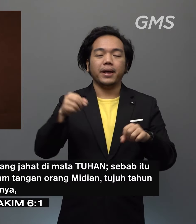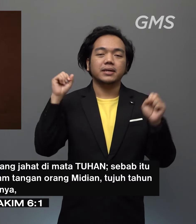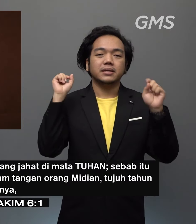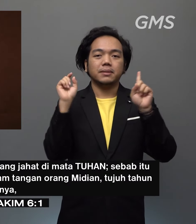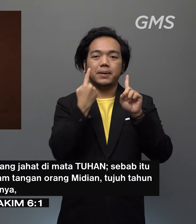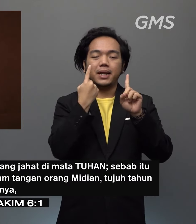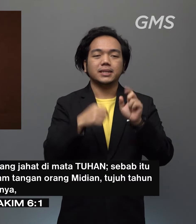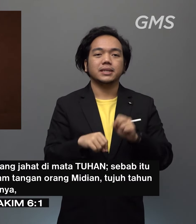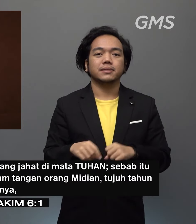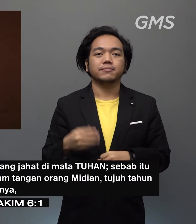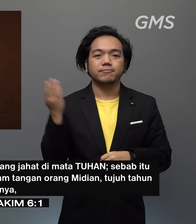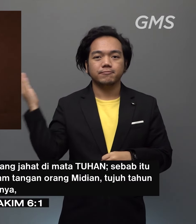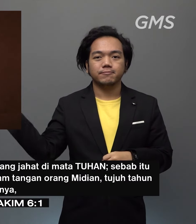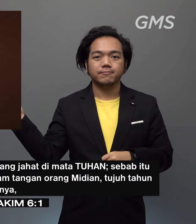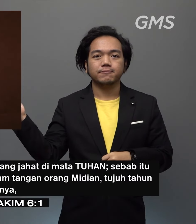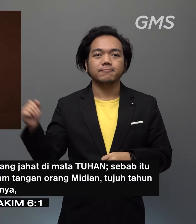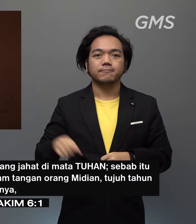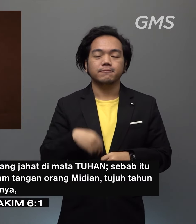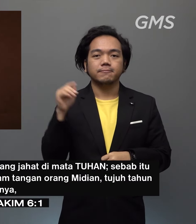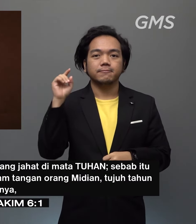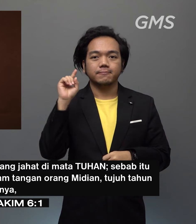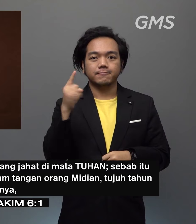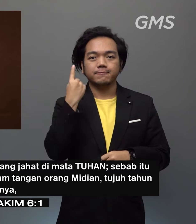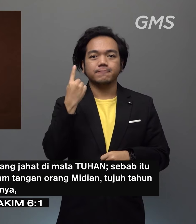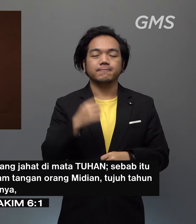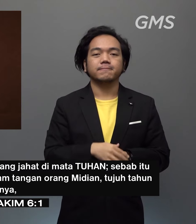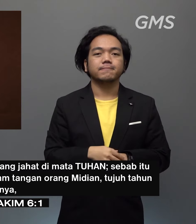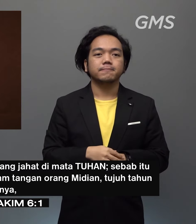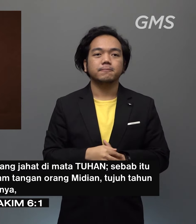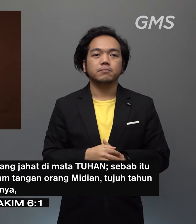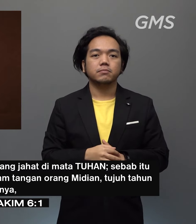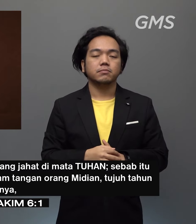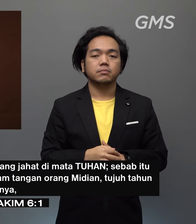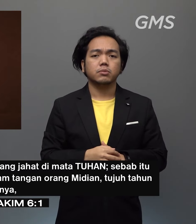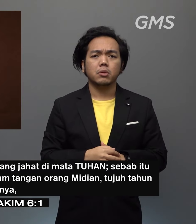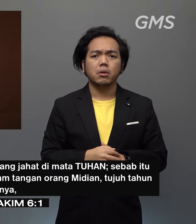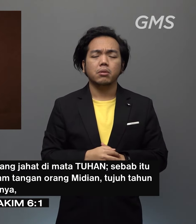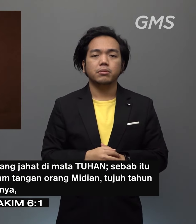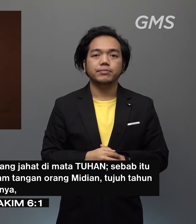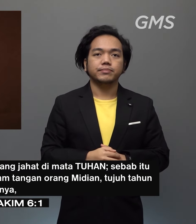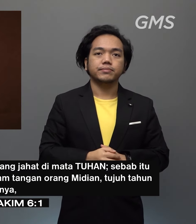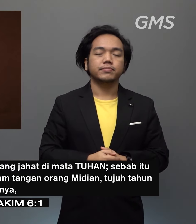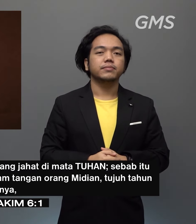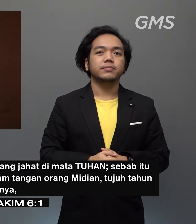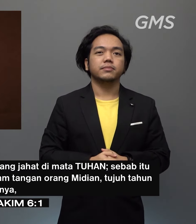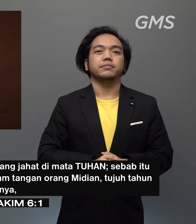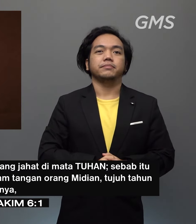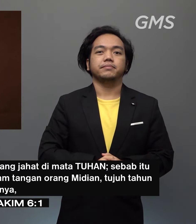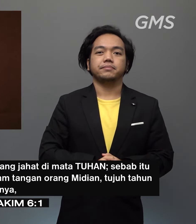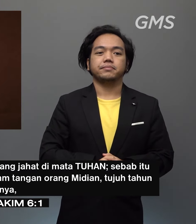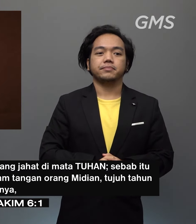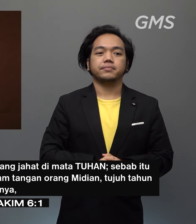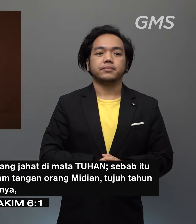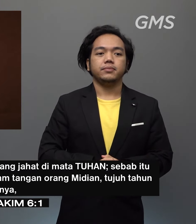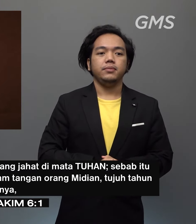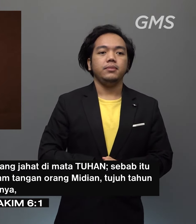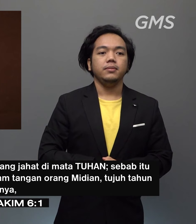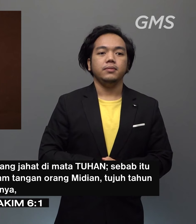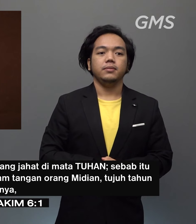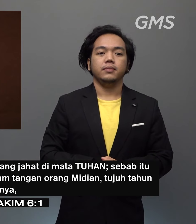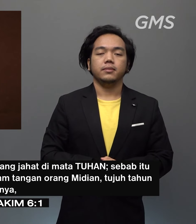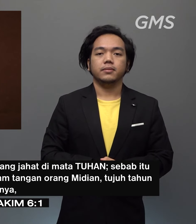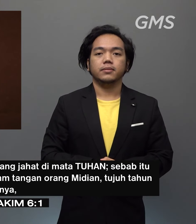Tuhan. Tetapi orang Israel melakukan apa yang jahat di mata Tuhan. Sebab itu Tuhan menyerahkan mereka ke dalam tangan orang